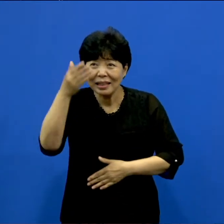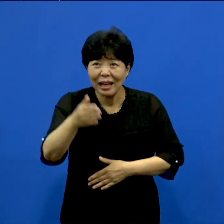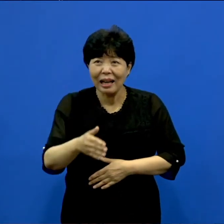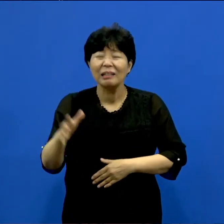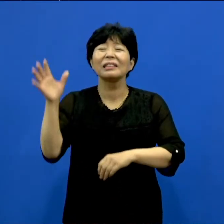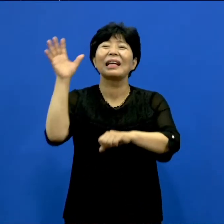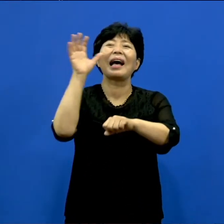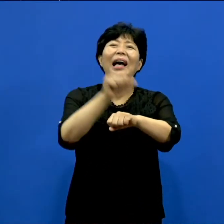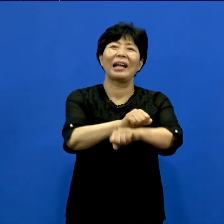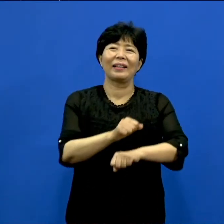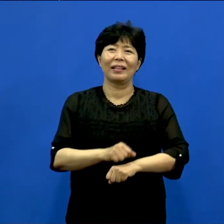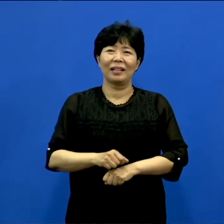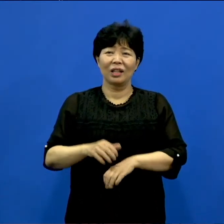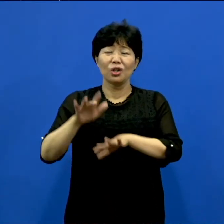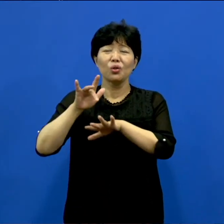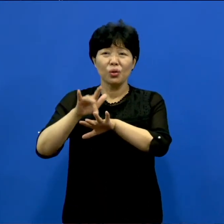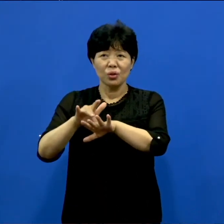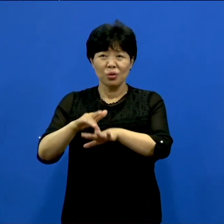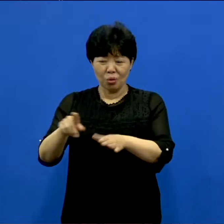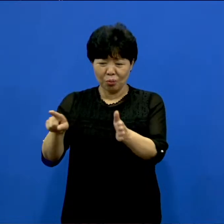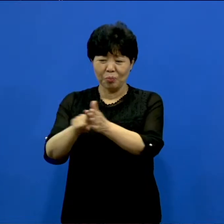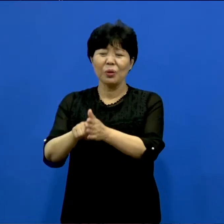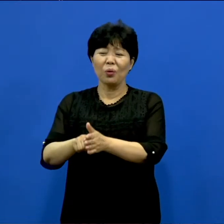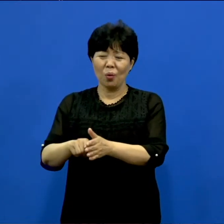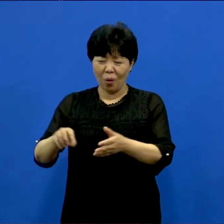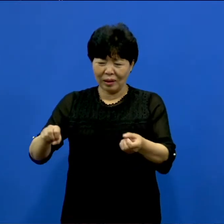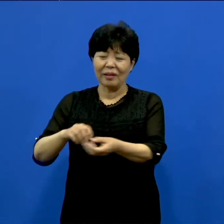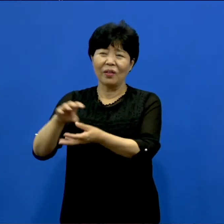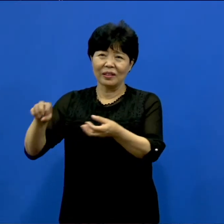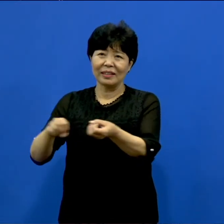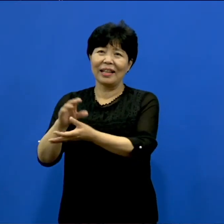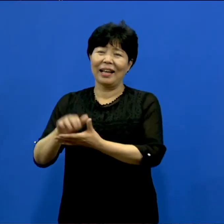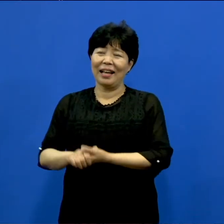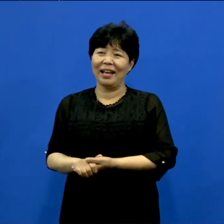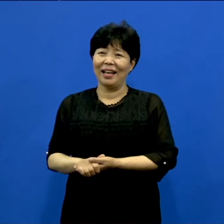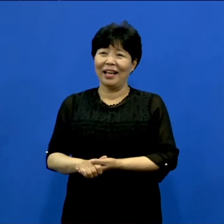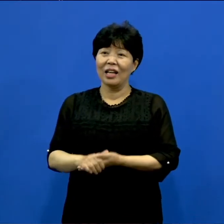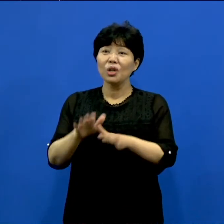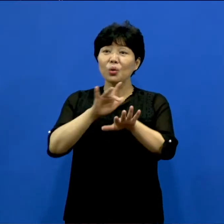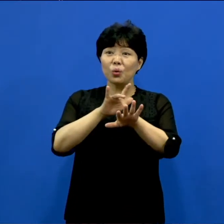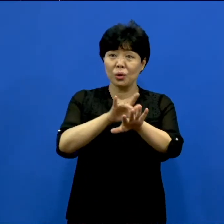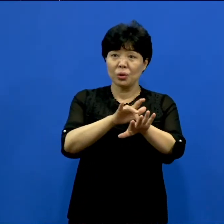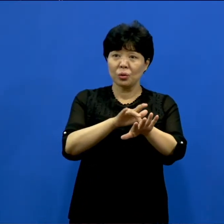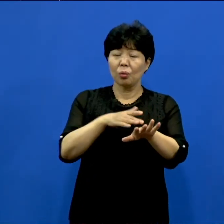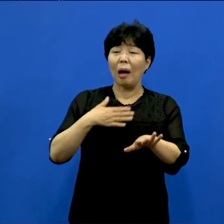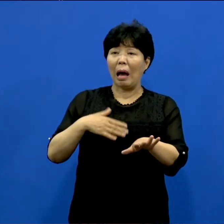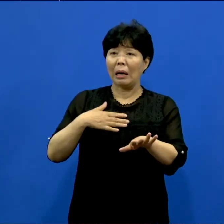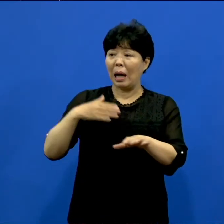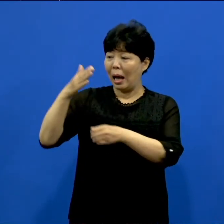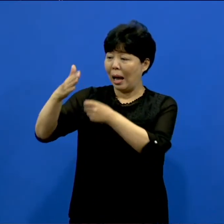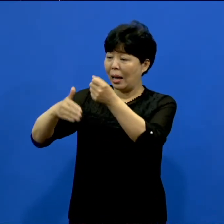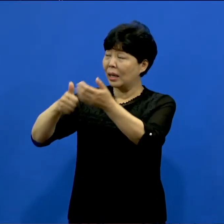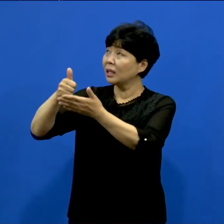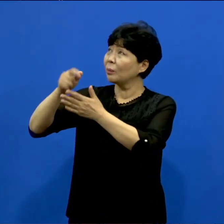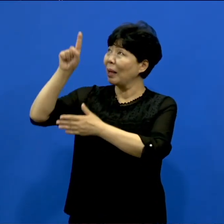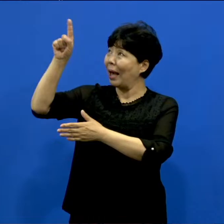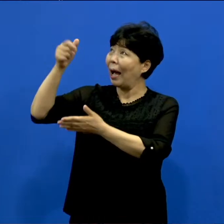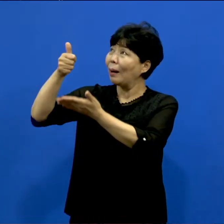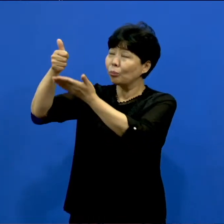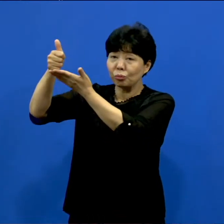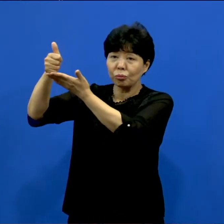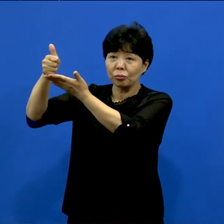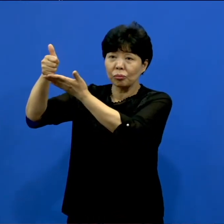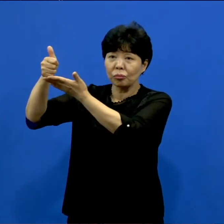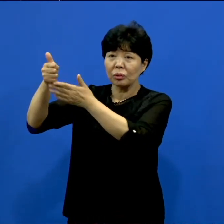떠느니라. 여러분, 귀신도 하나님이 한 분인 줄 안다는 거예요. 귀신들도 믿음이